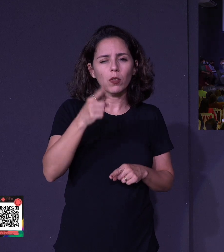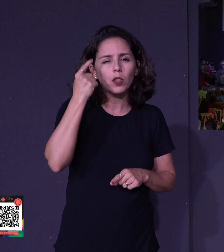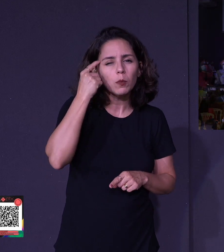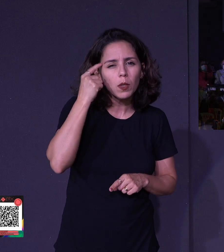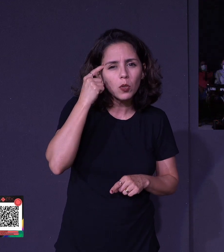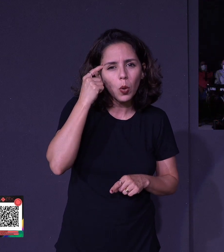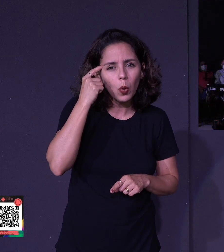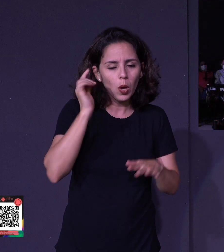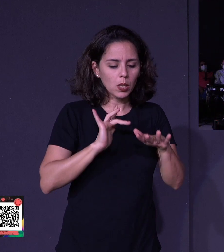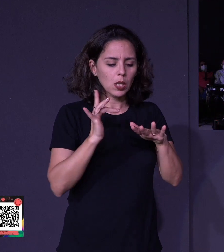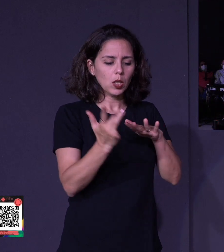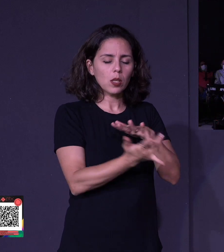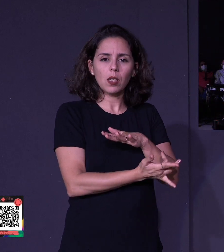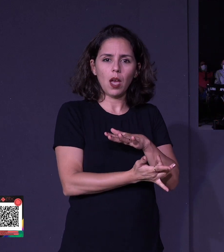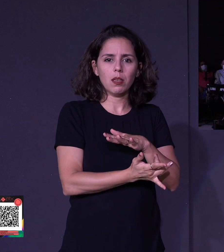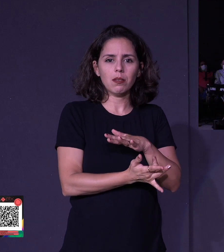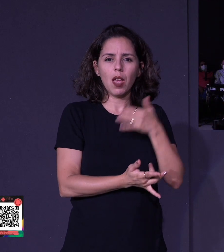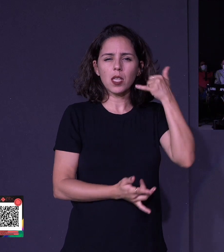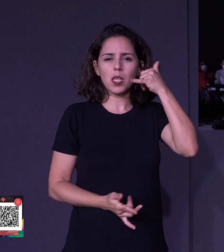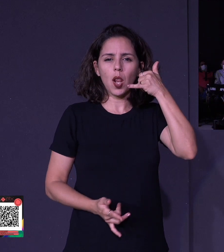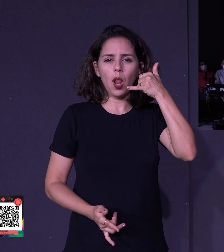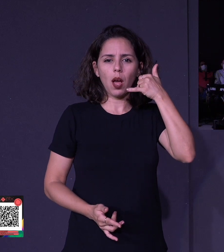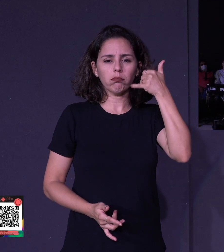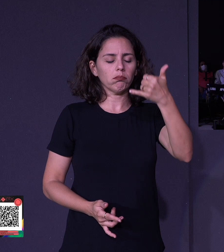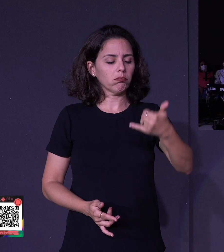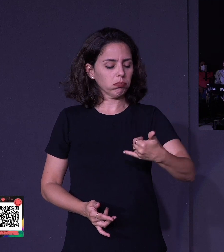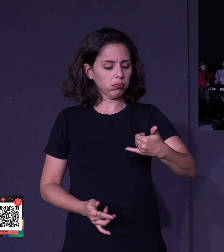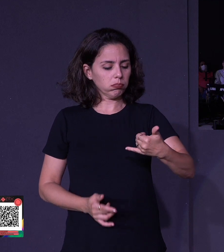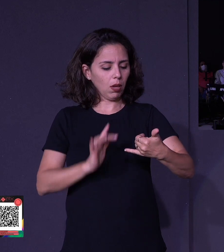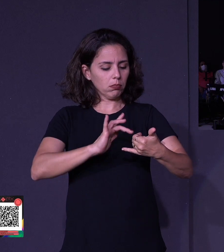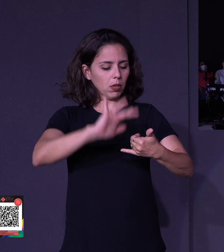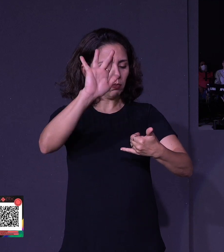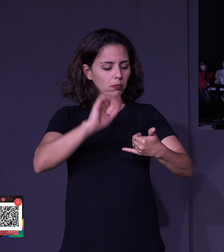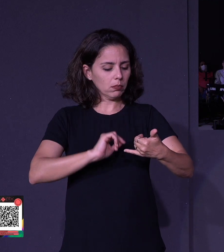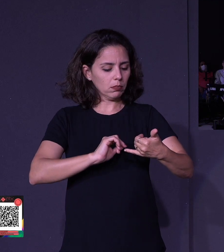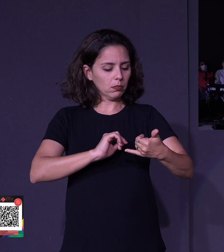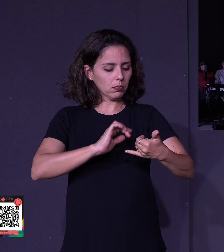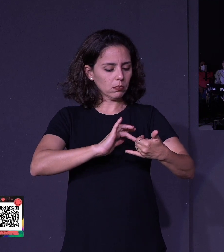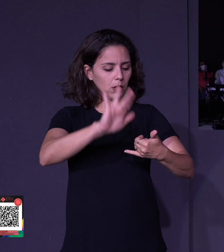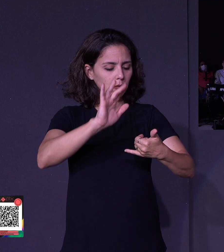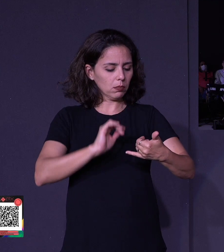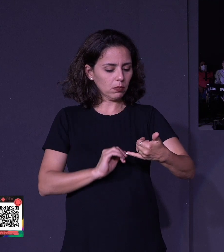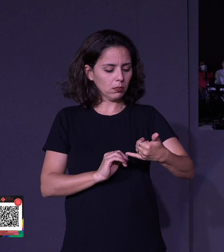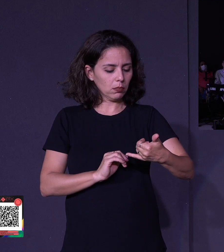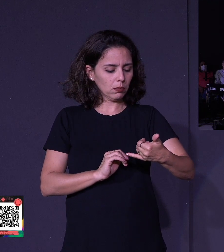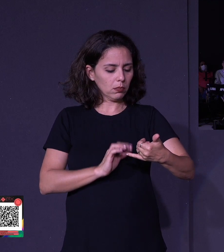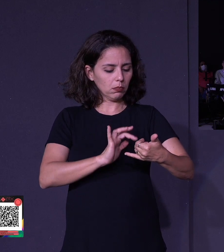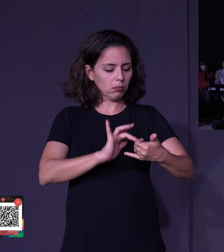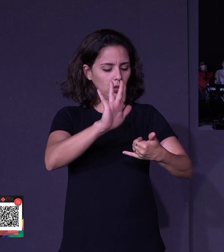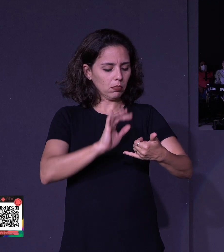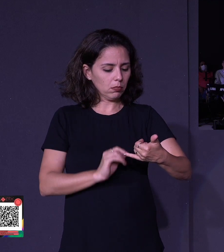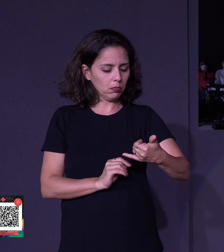É só passar o dedinho. E está vendo o quê? Está ouvindo quem?